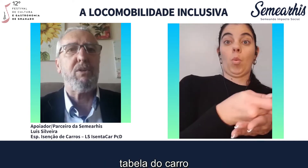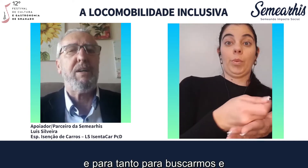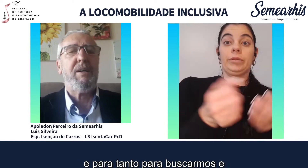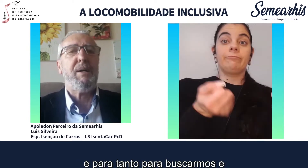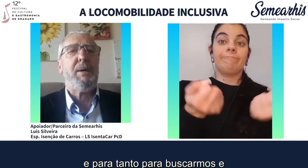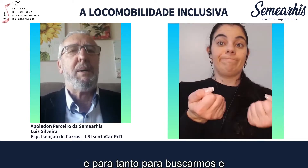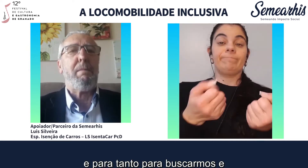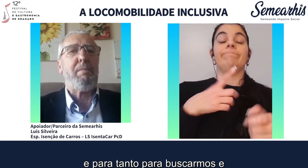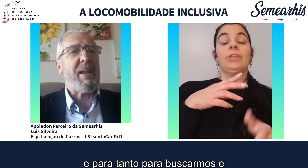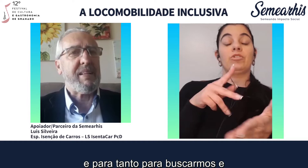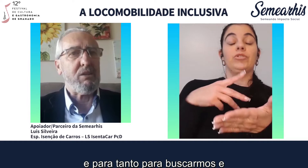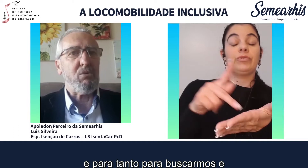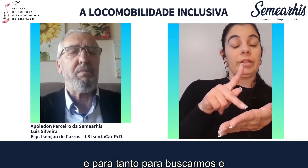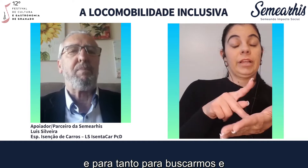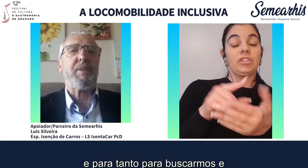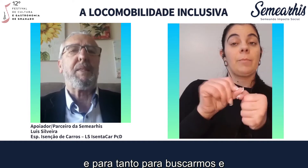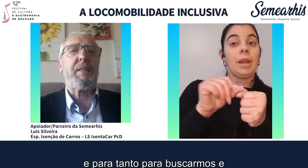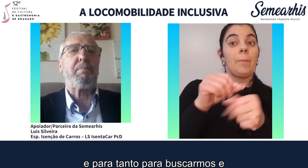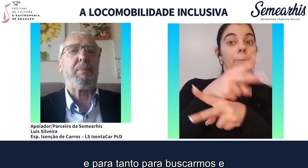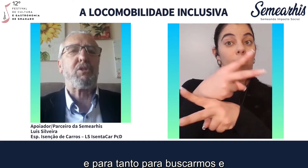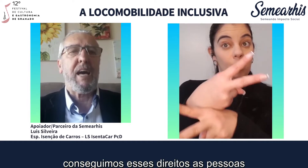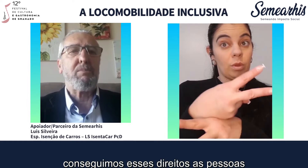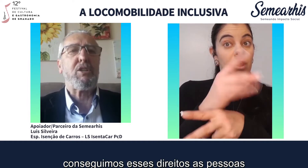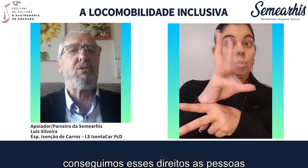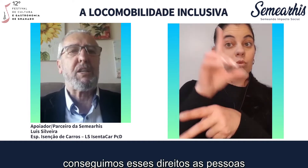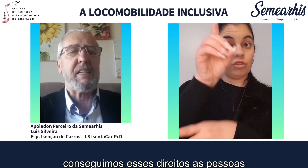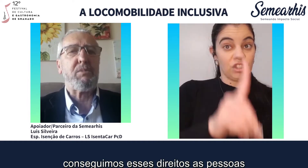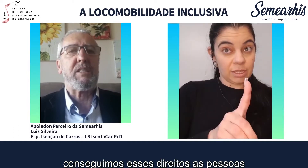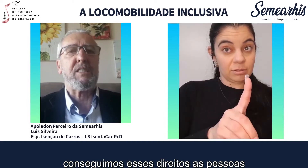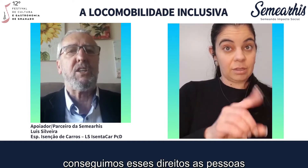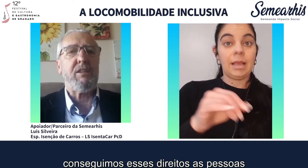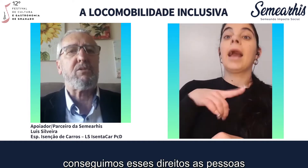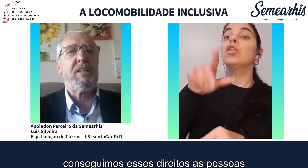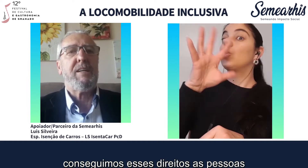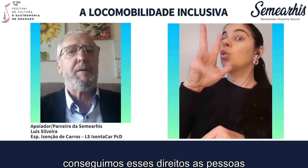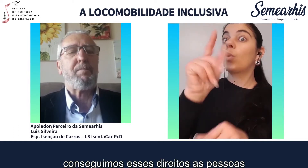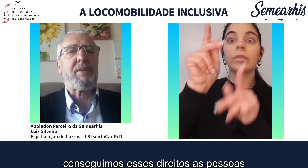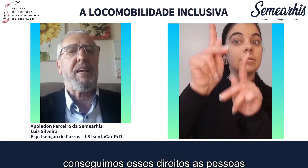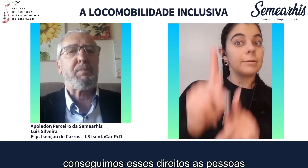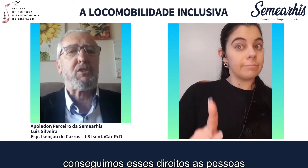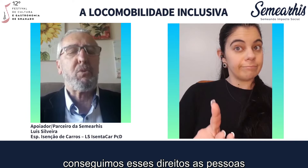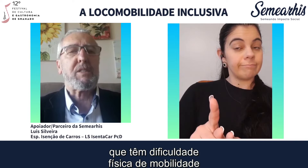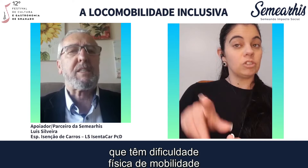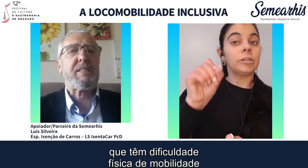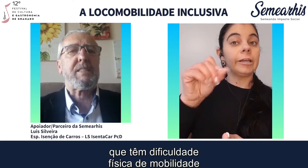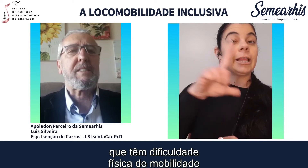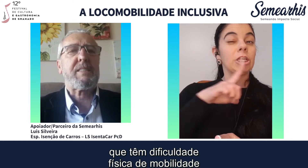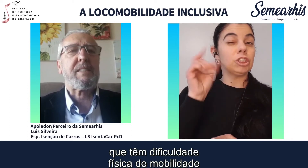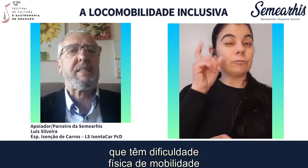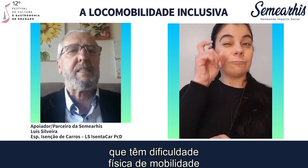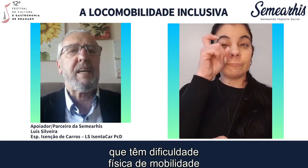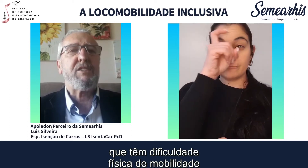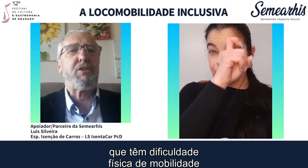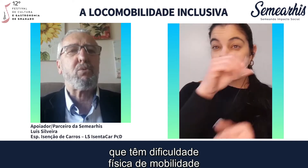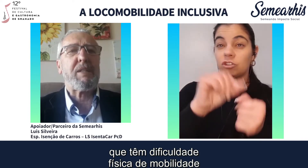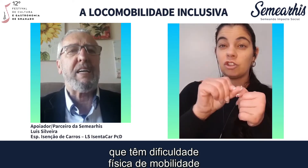carro. Para tanto, para buscarmos e conseguirmos esses direitos, as pessoas